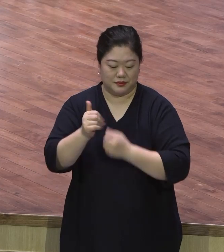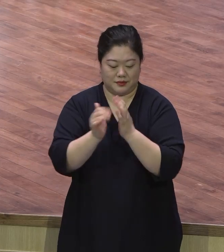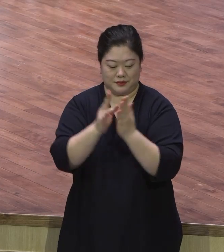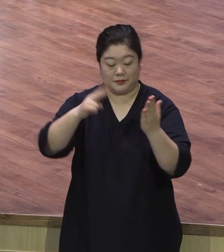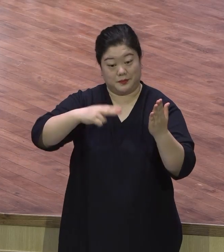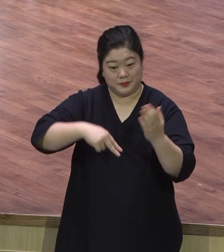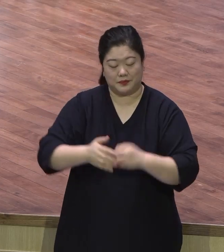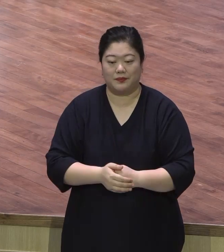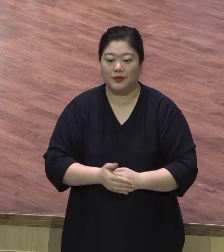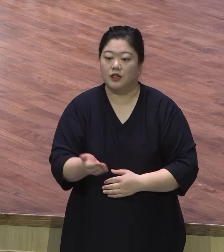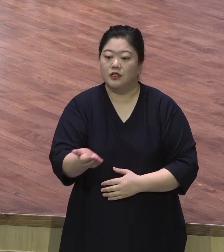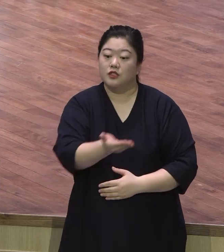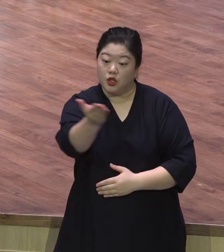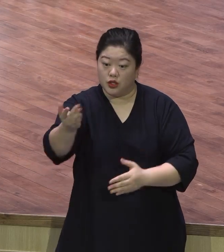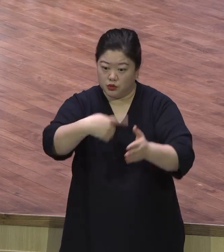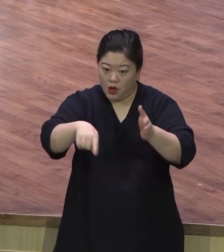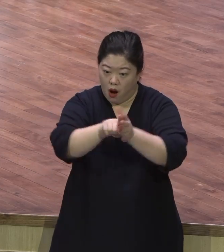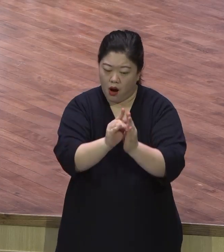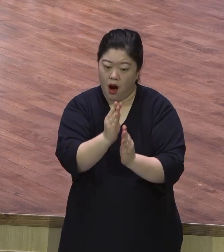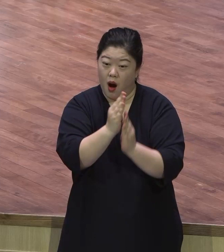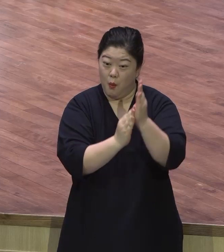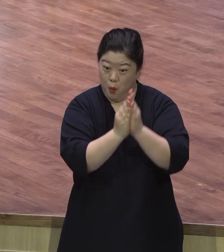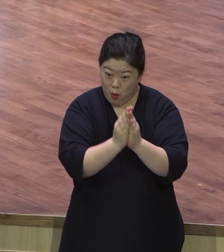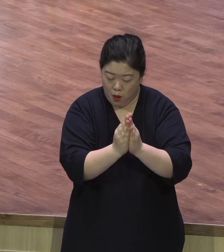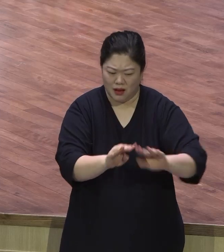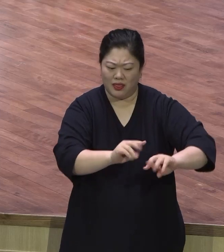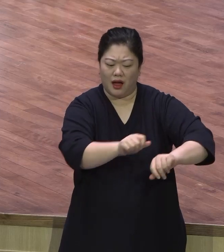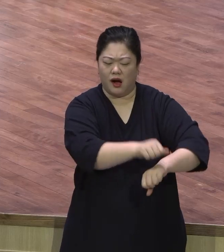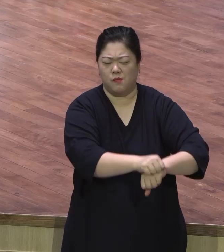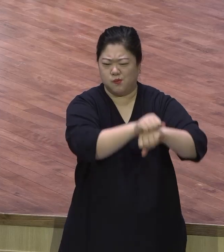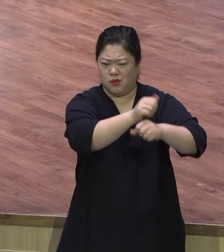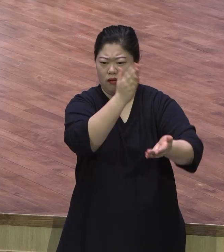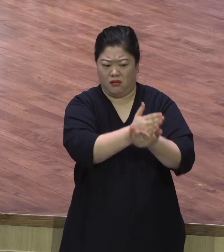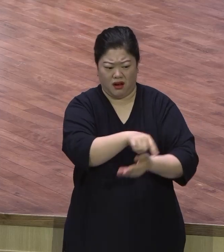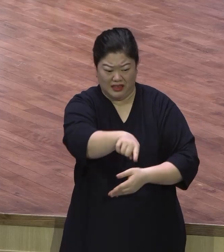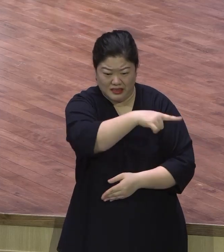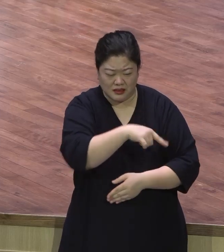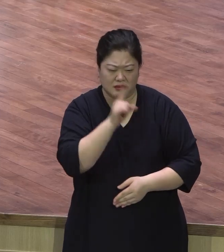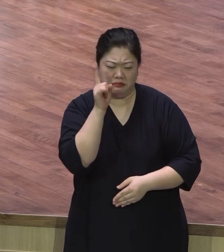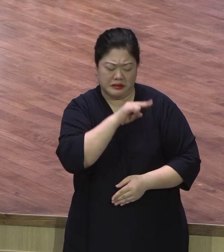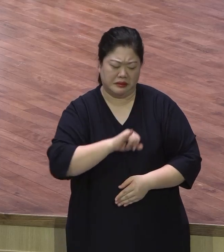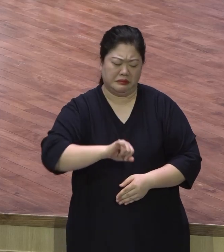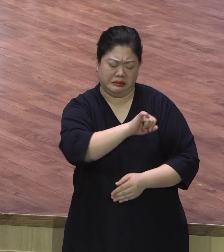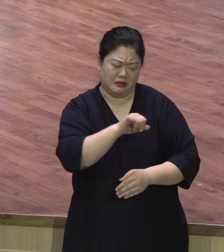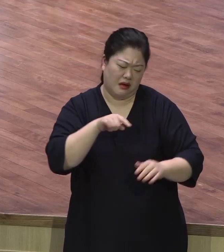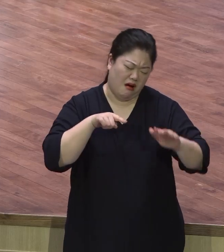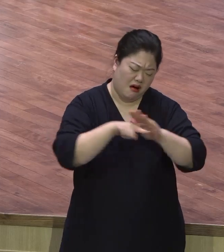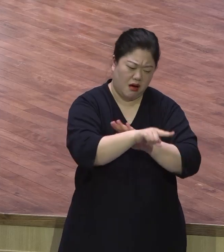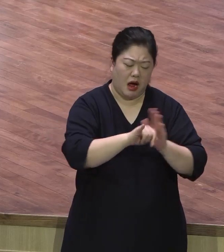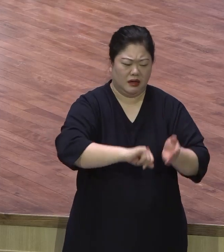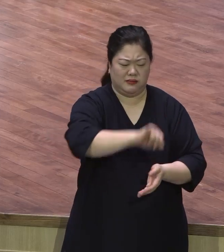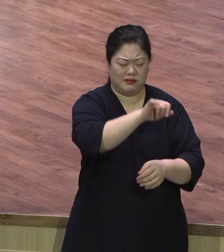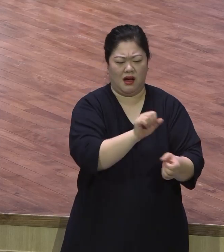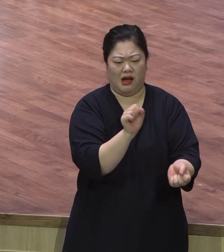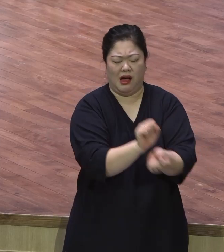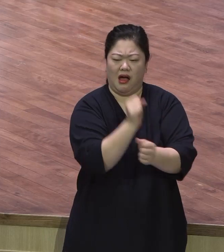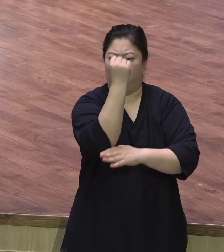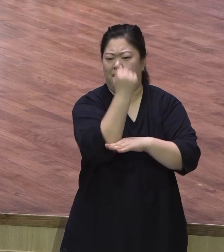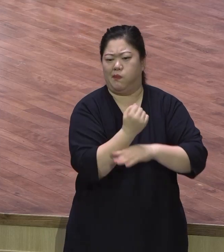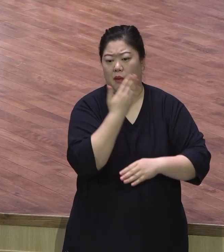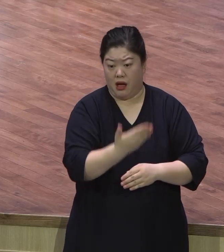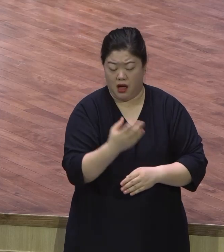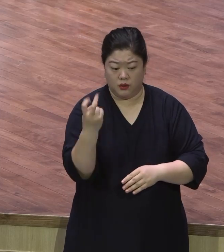너희를 위하여 보물을 땅에 쌓아두지 말라. 거기는 존과 독록이 해야 하며 도둑이 구멍을 뚫고 도둑질